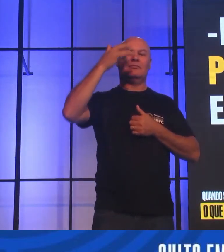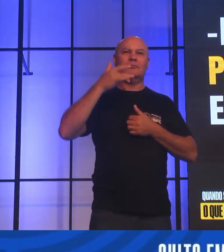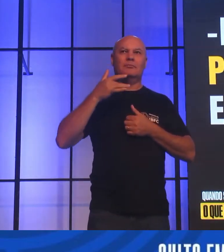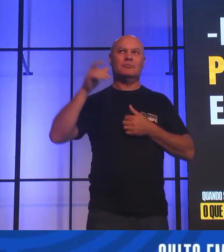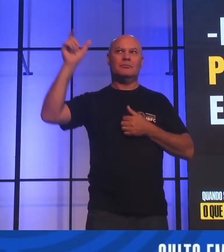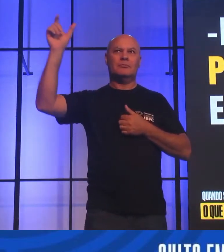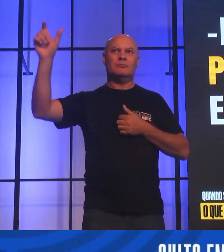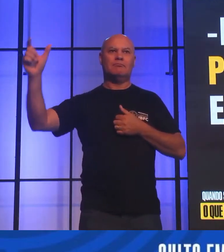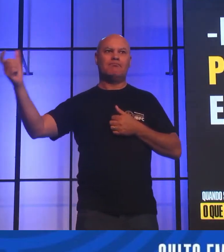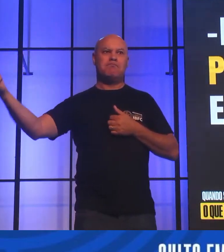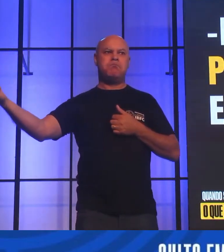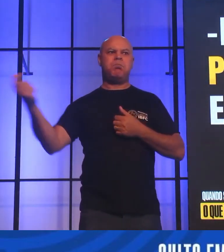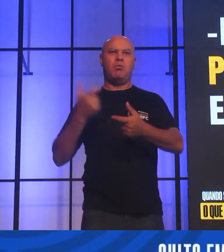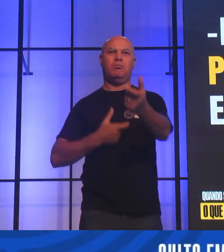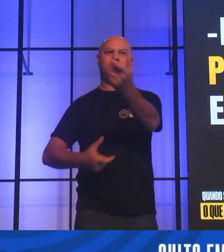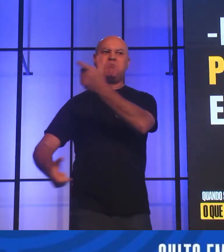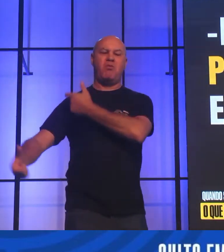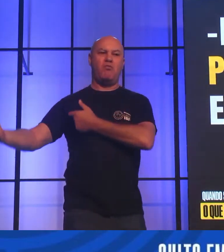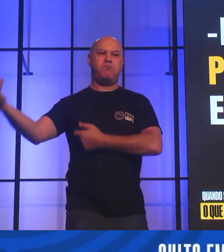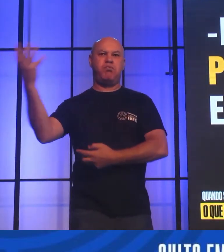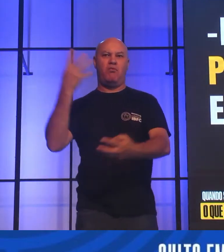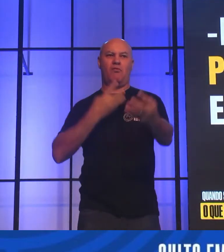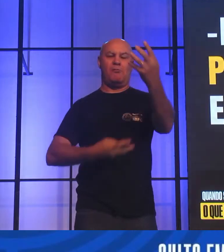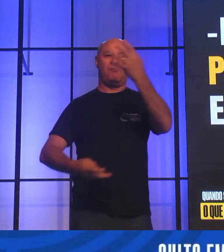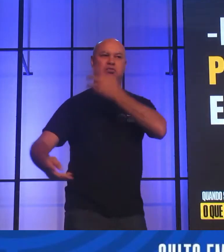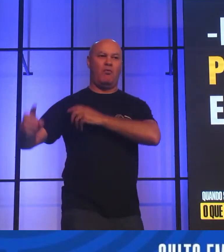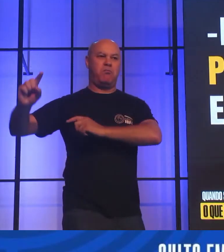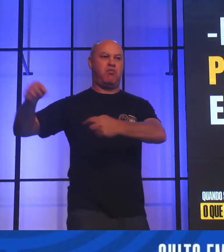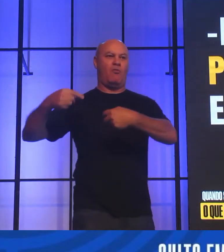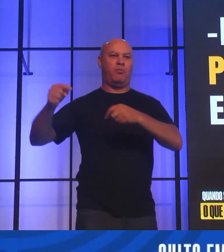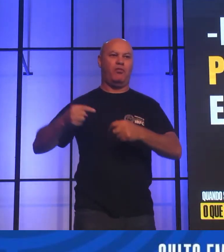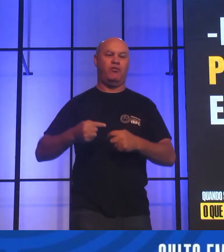e vai sair o que já está dentro de nós.